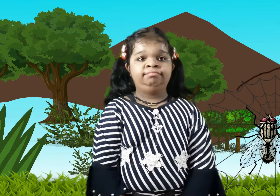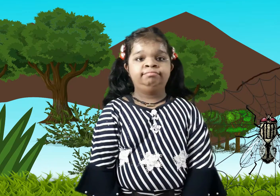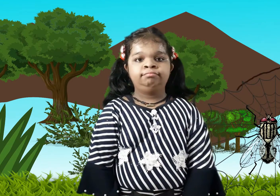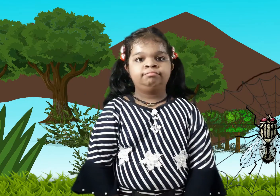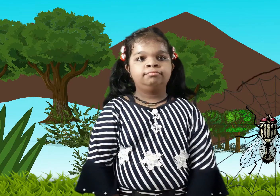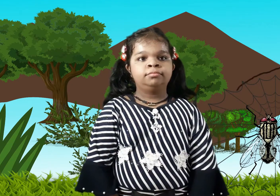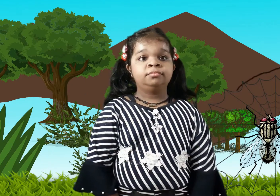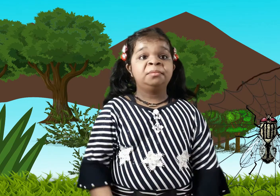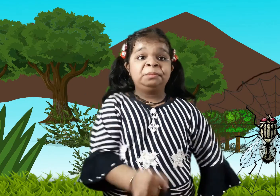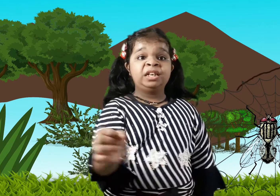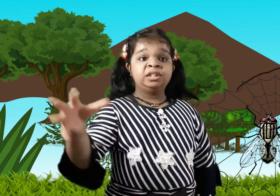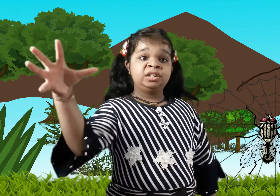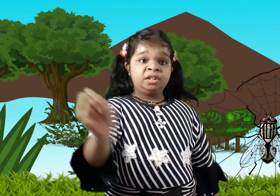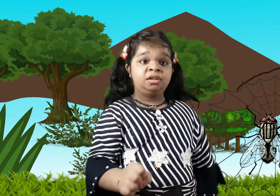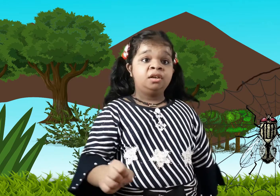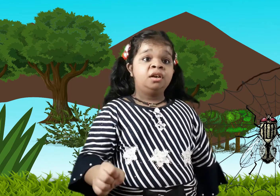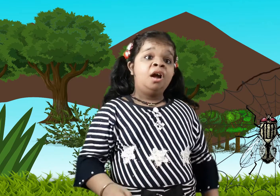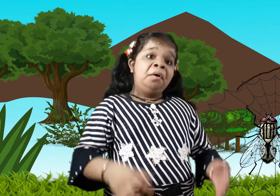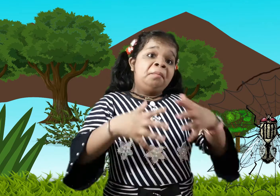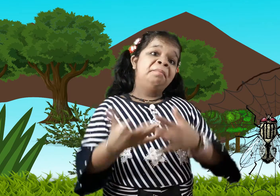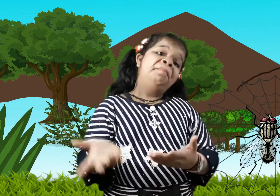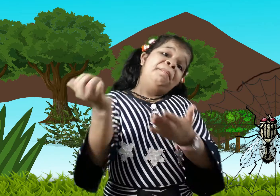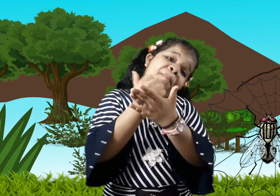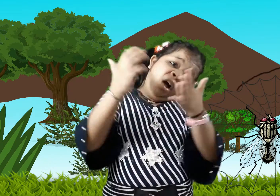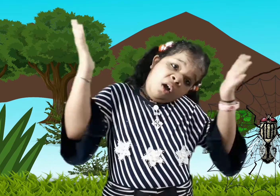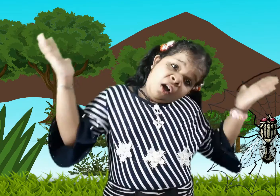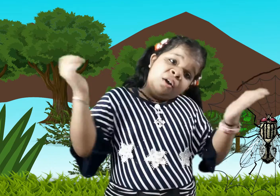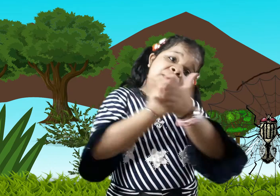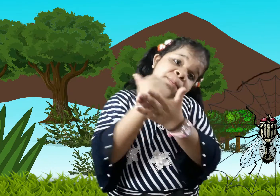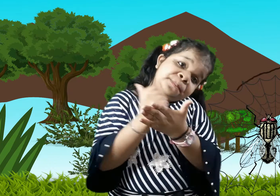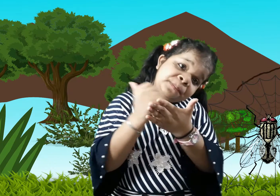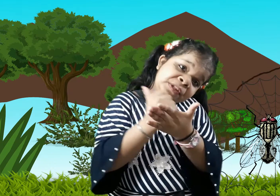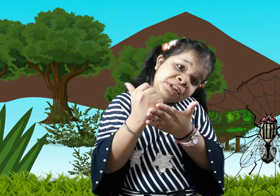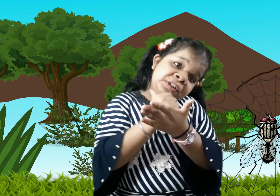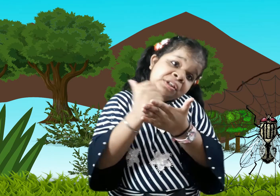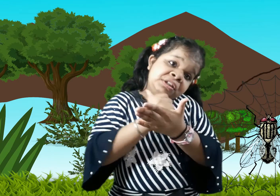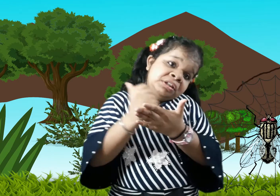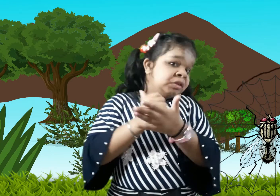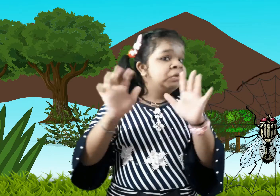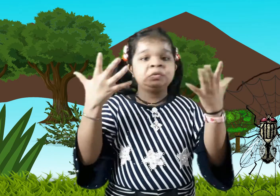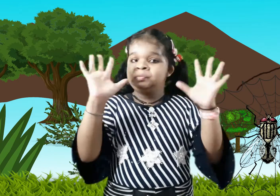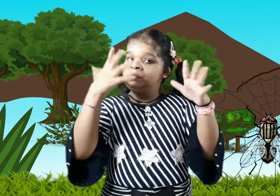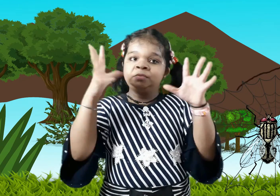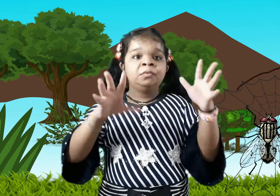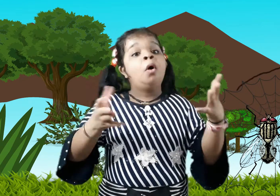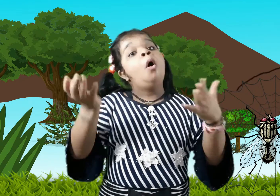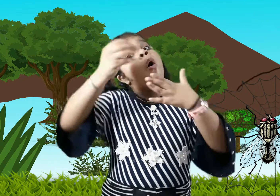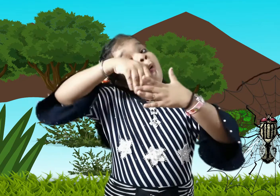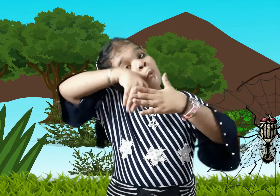मक्खी जाले से छूटने की कोशिश करने लगी, लेकिन वह और अधिक